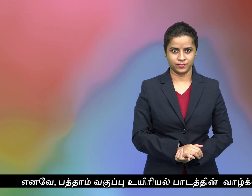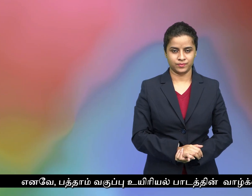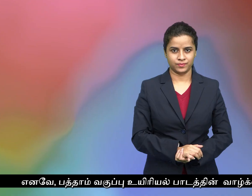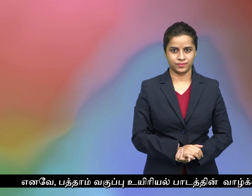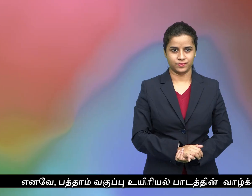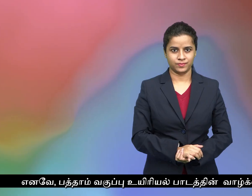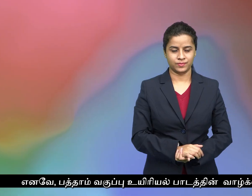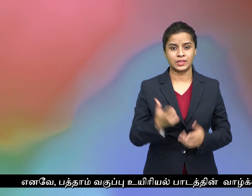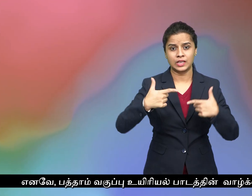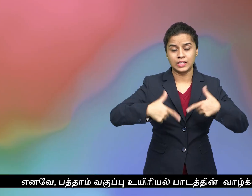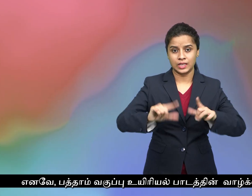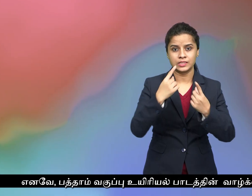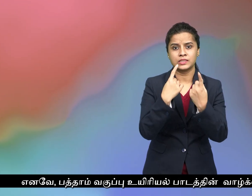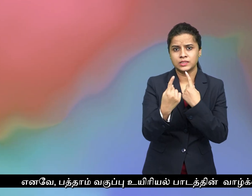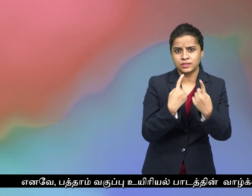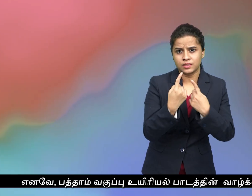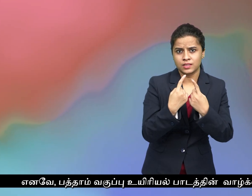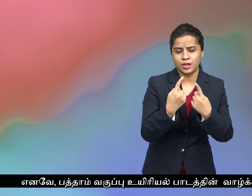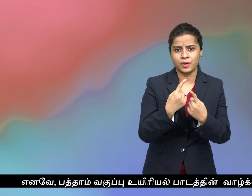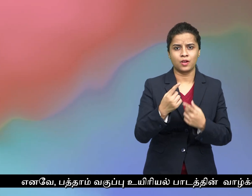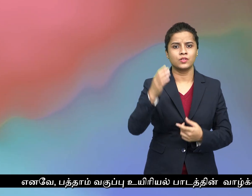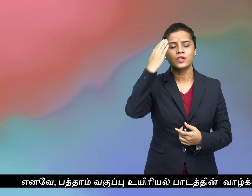10ஆம் வகுப்பு உயிரியல் பாடத்தின் வாழ்க்கை செயல்முறைகள்